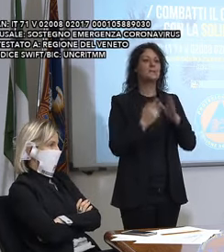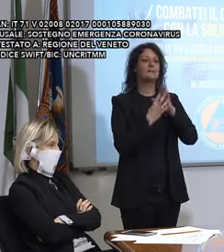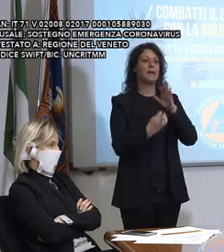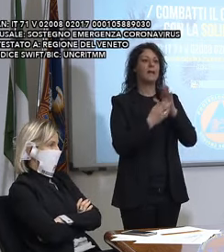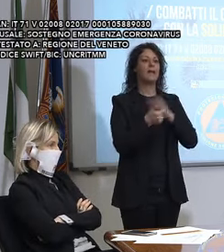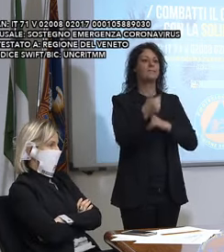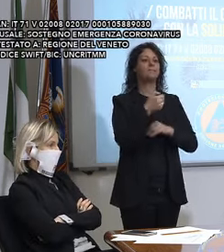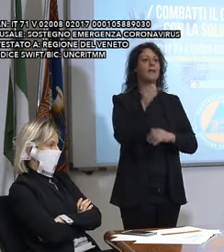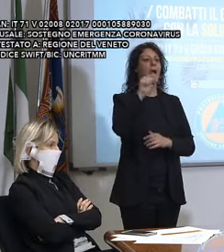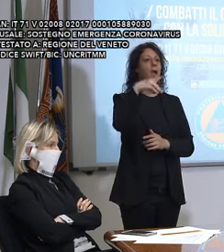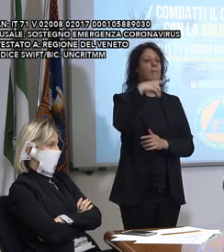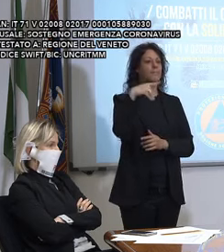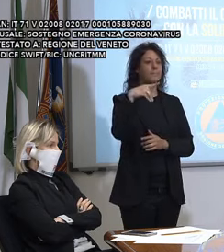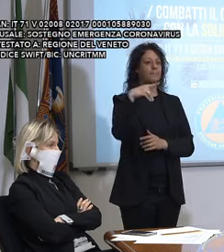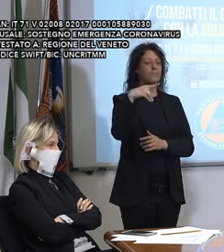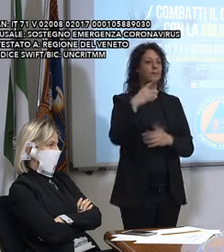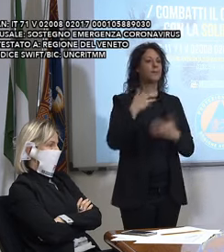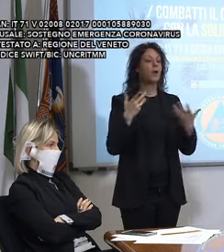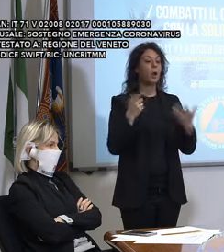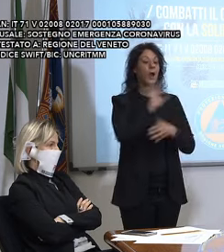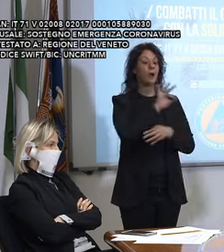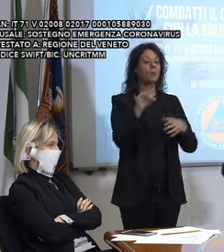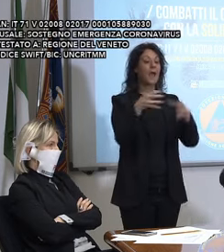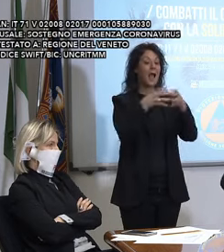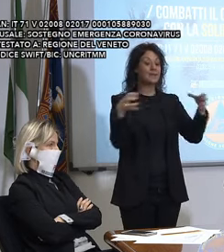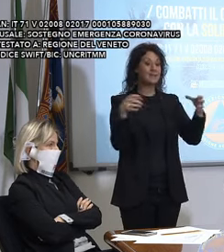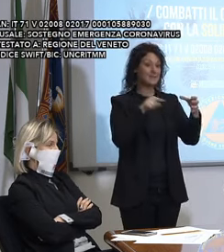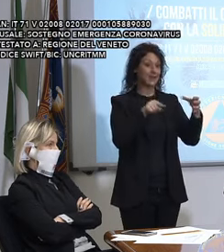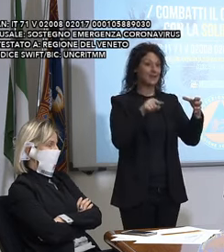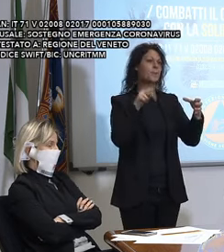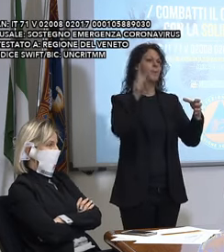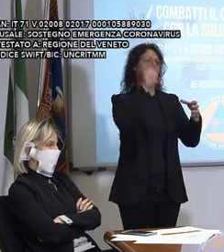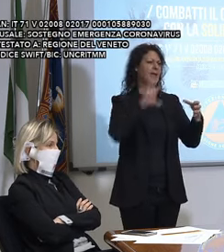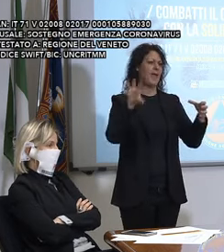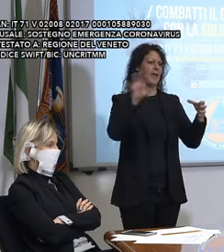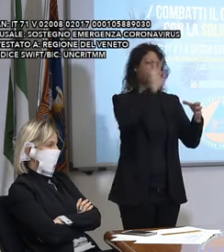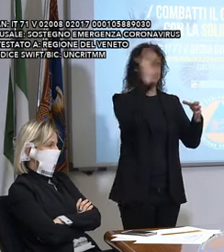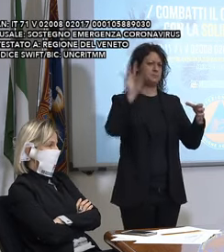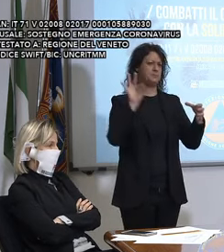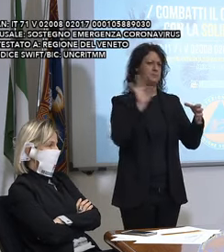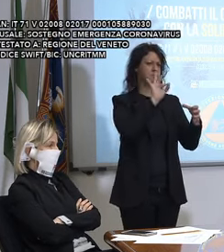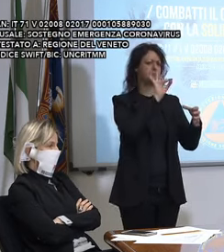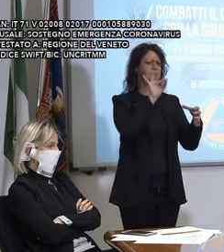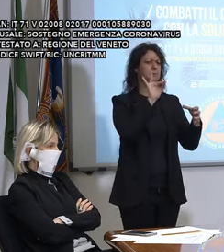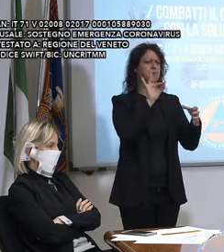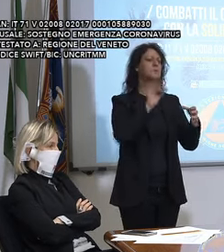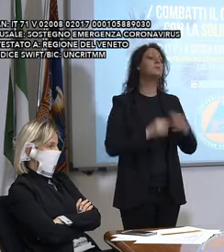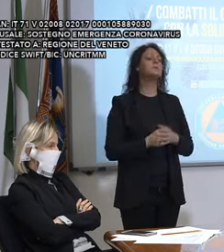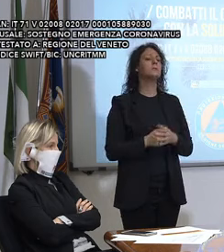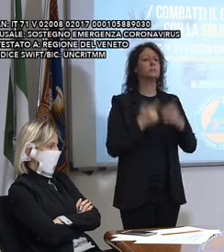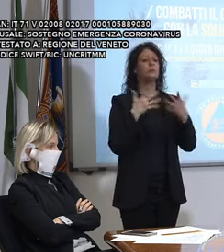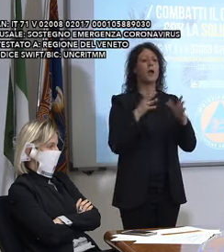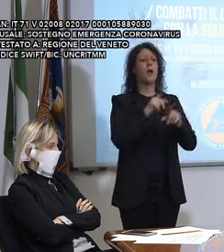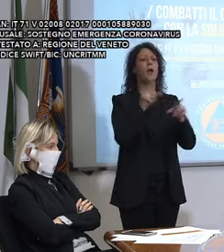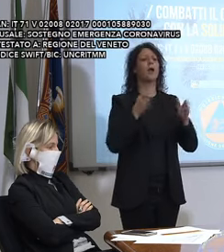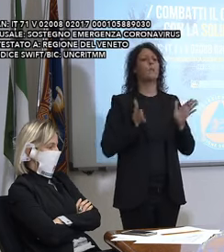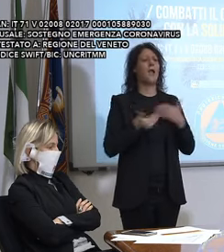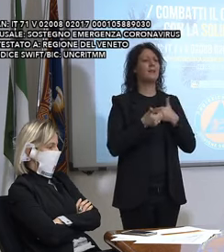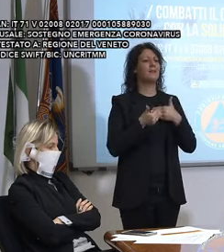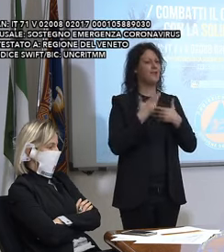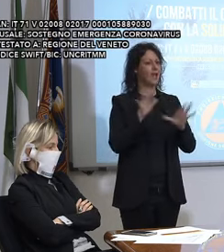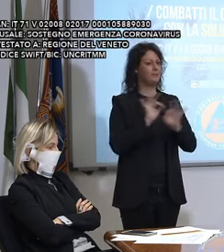ci sarà una fase sperimentale in cui delle aziende modello in giro per il Veneto, che si sono già candidate e si stanno candidando,